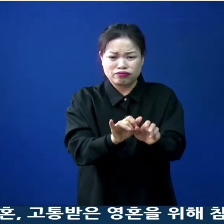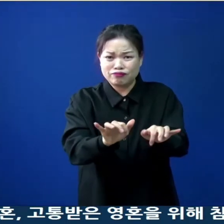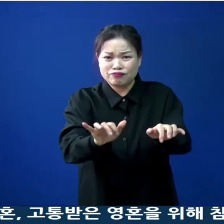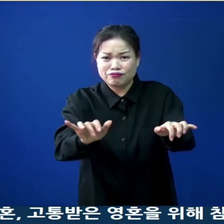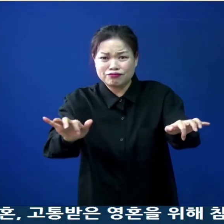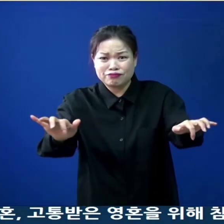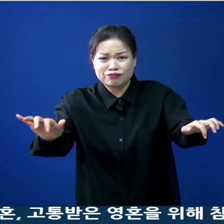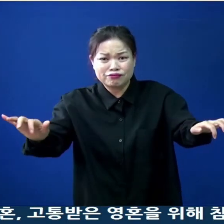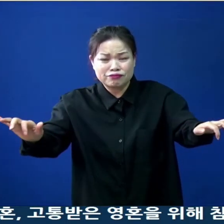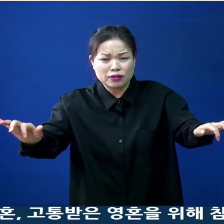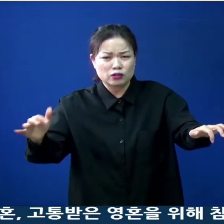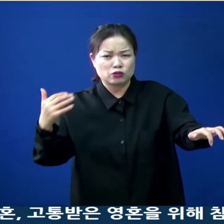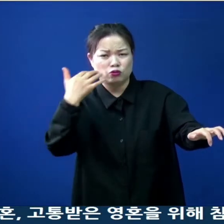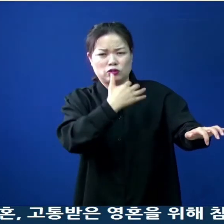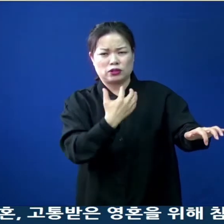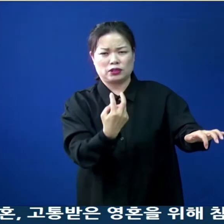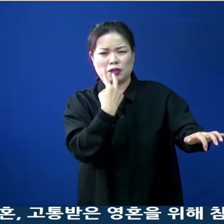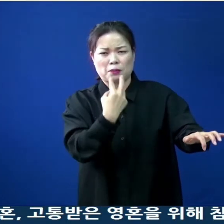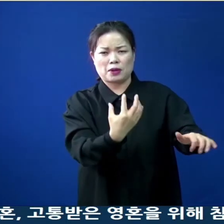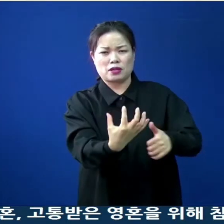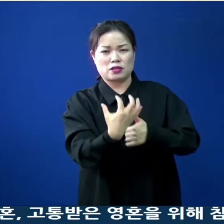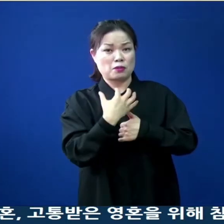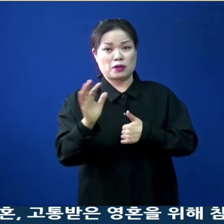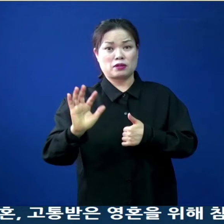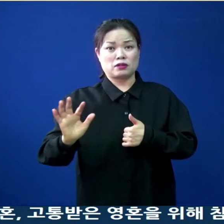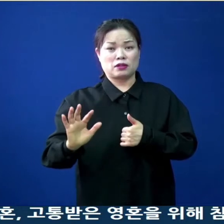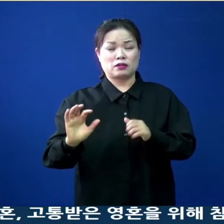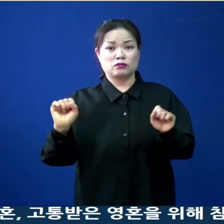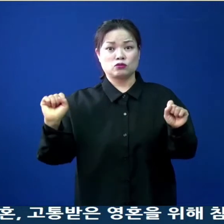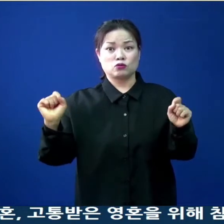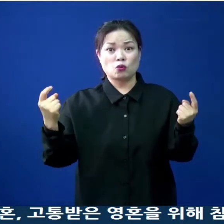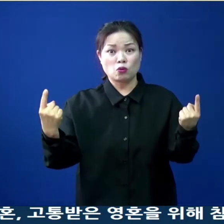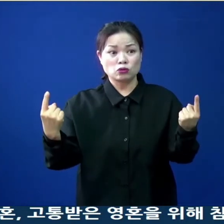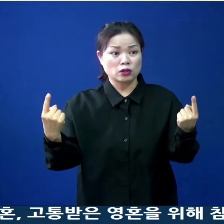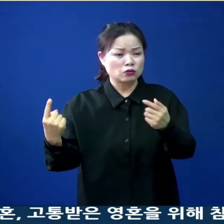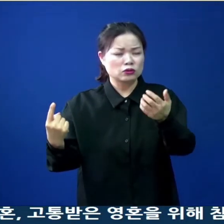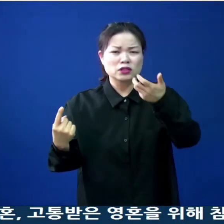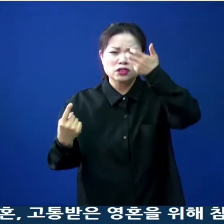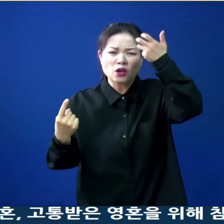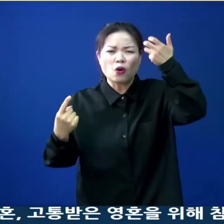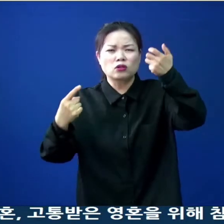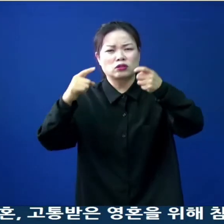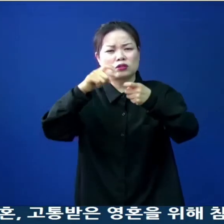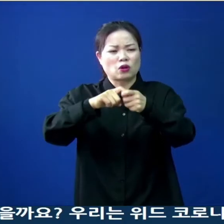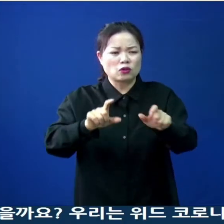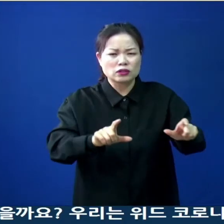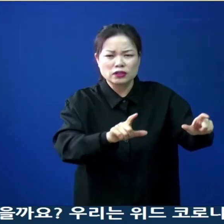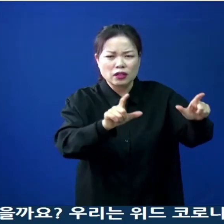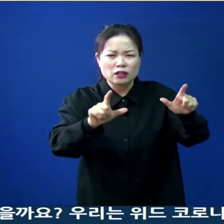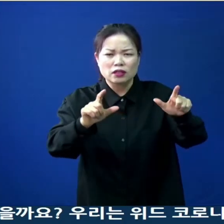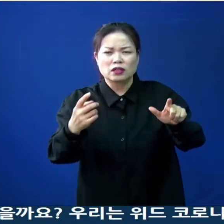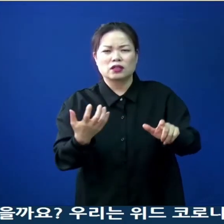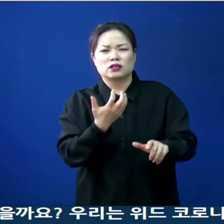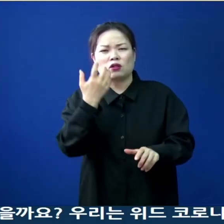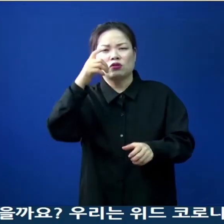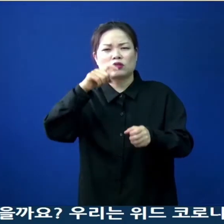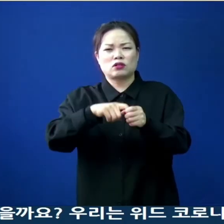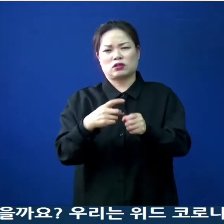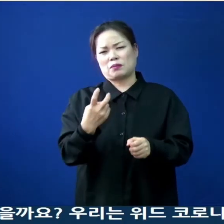사실 우리의 육신의 생명만을 위협하는 것이 아닙니다. 동시에 우리 영적인 삶, 우리 영적인 생명도